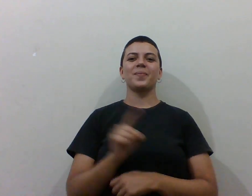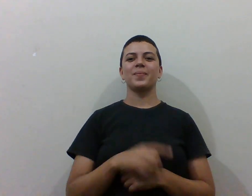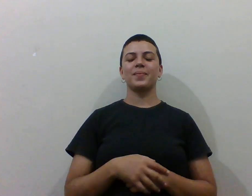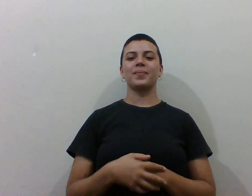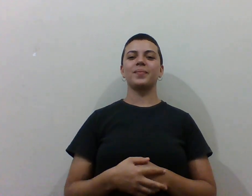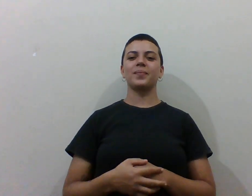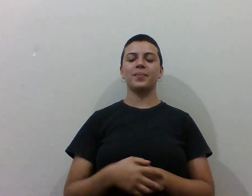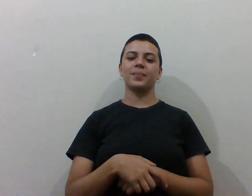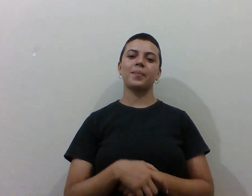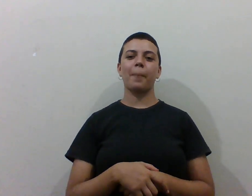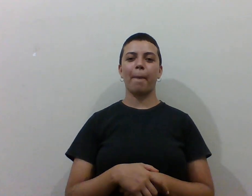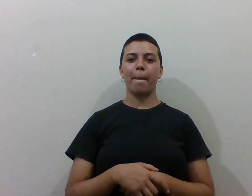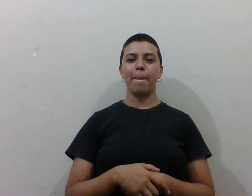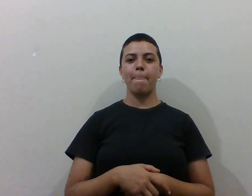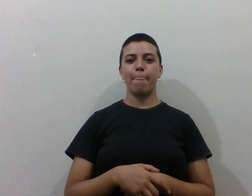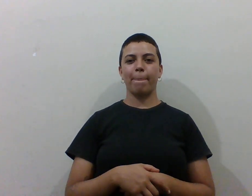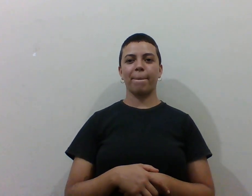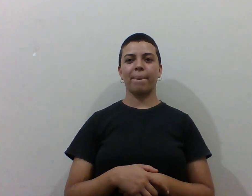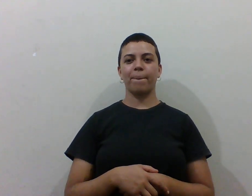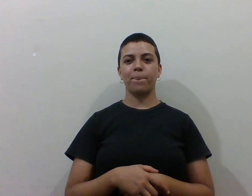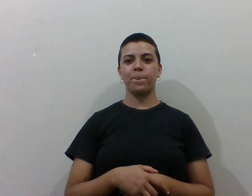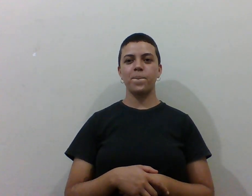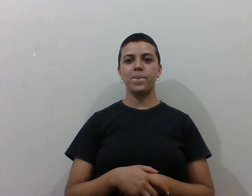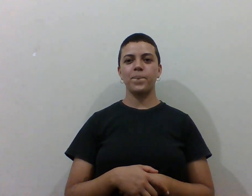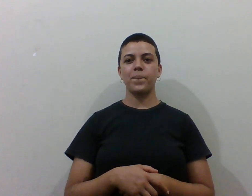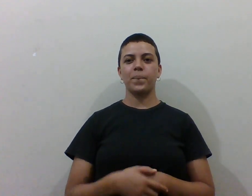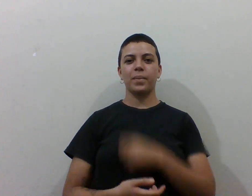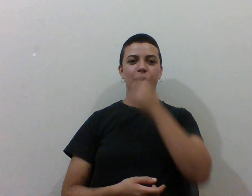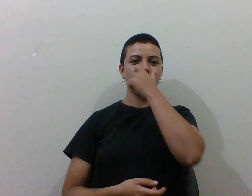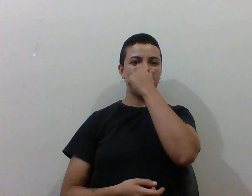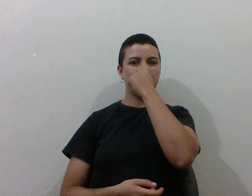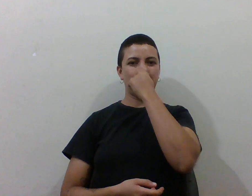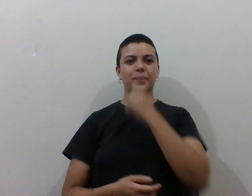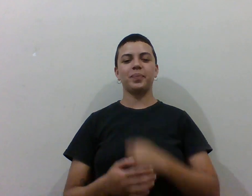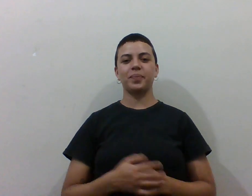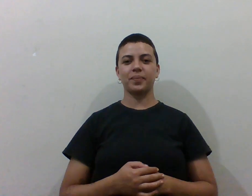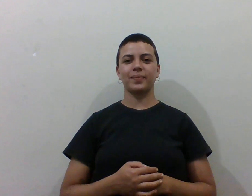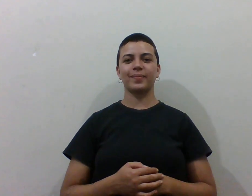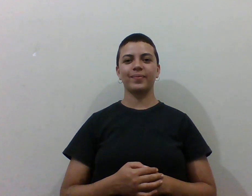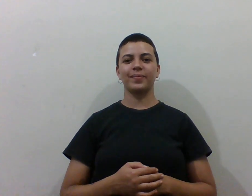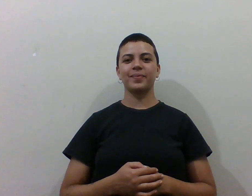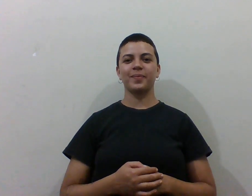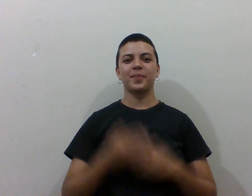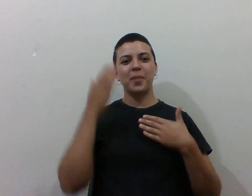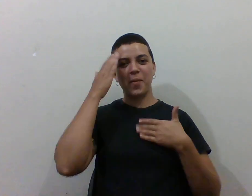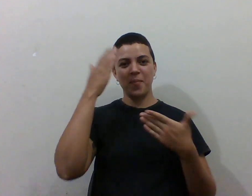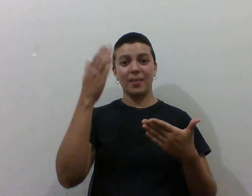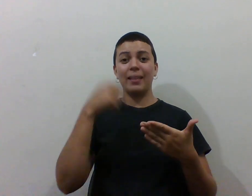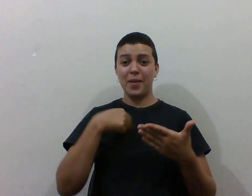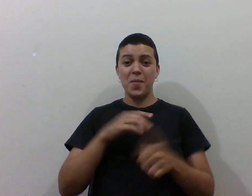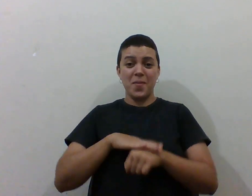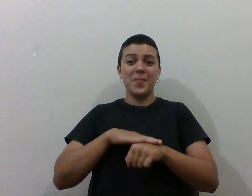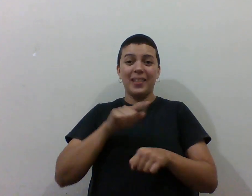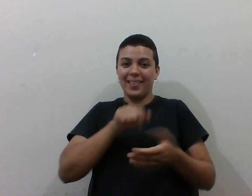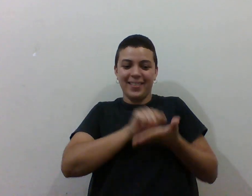uma área esplêndida muito obrigada a gente estava aqui eu estava anotando já estou aqui correndo para anotar a gente